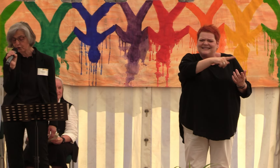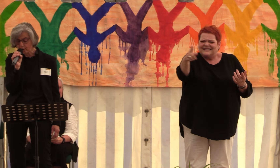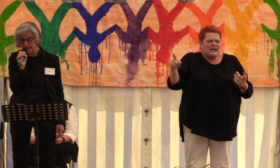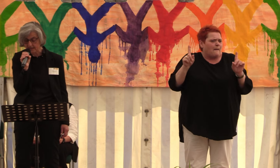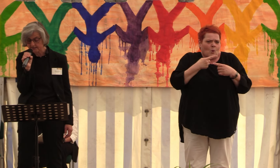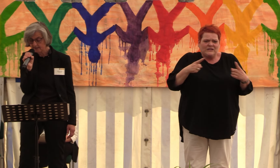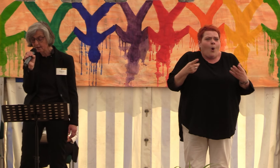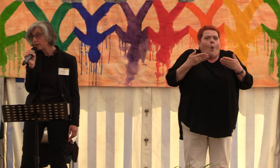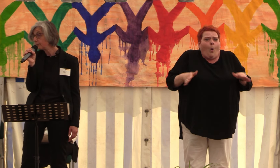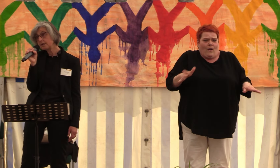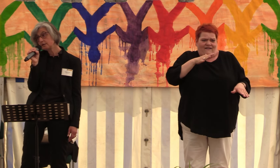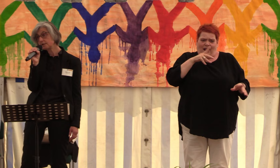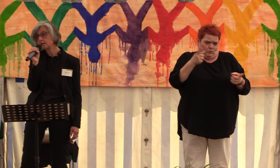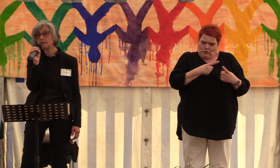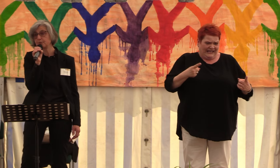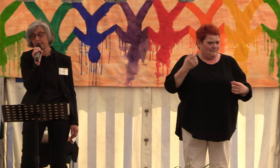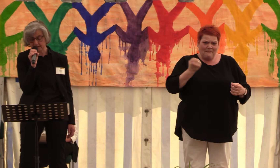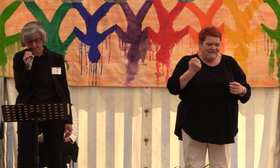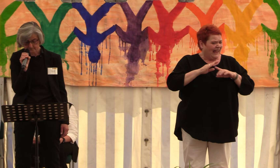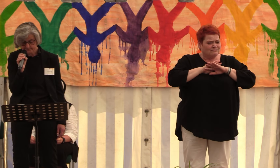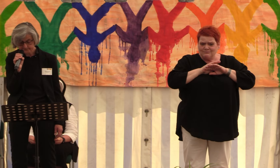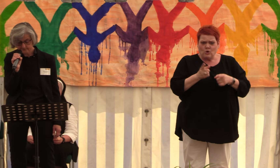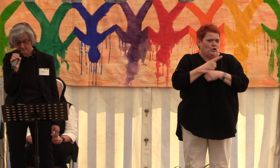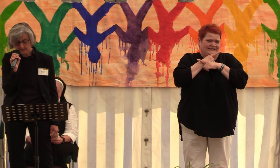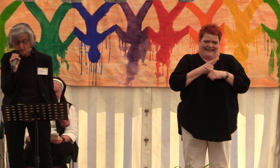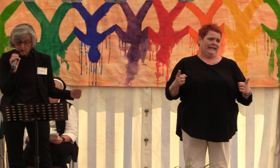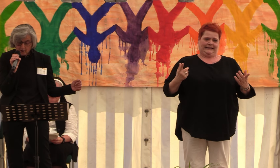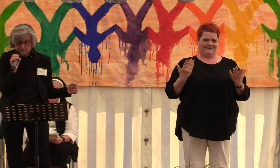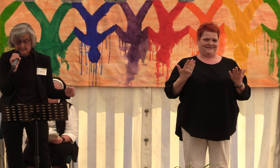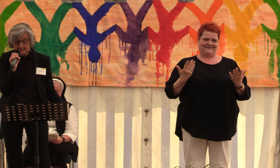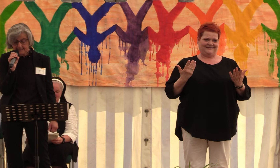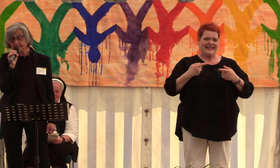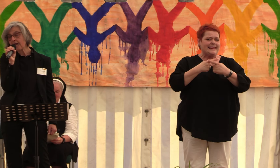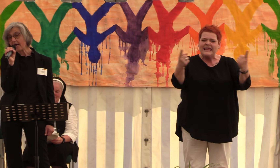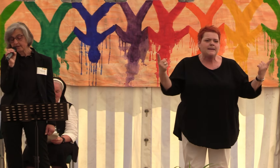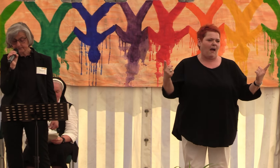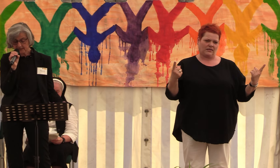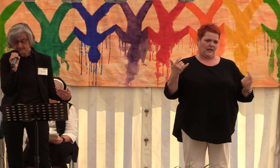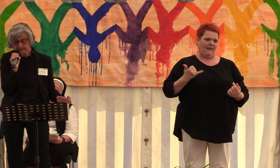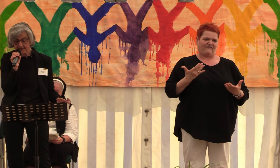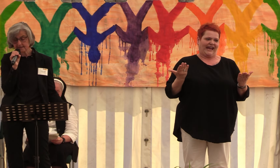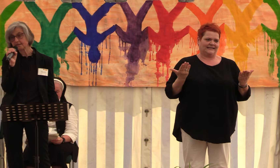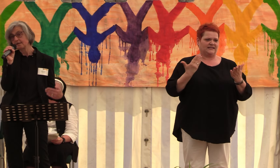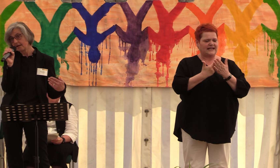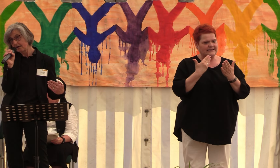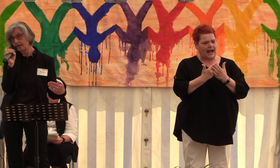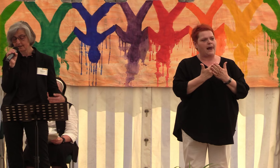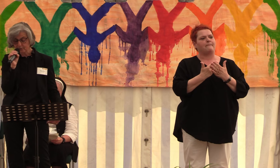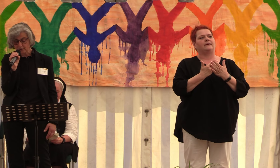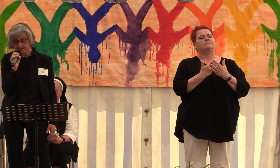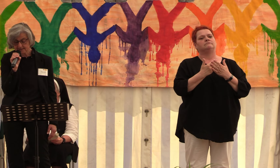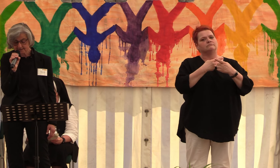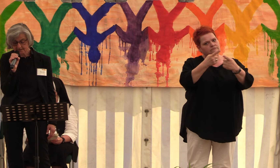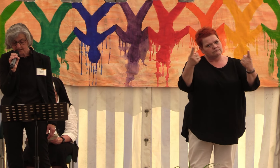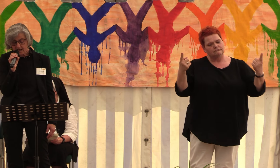Leben Vollkommenheit. Wir sind nicht perfekt. Und ich lade Sie ein, sich jetzt in